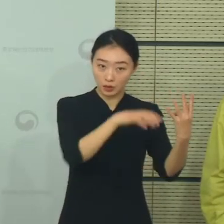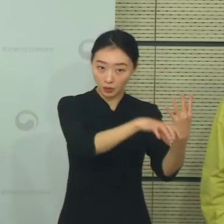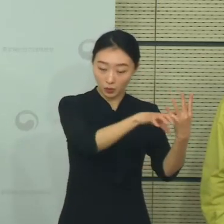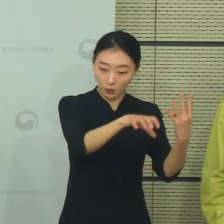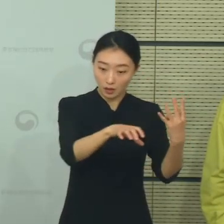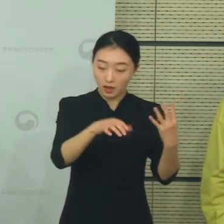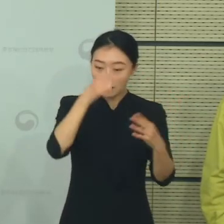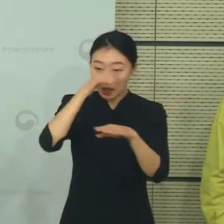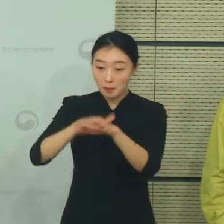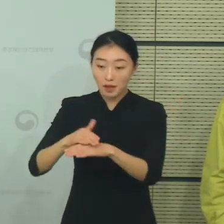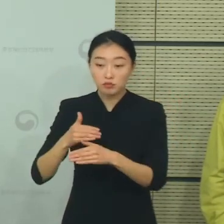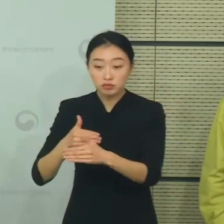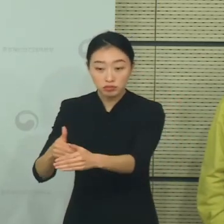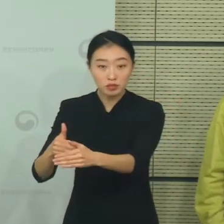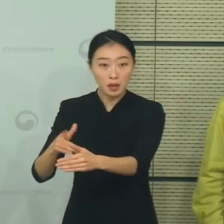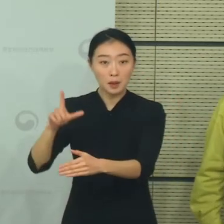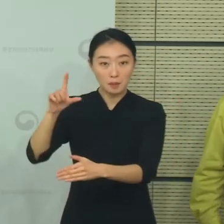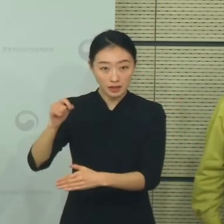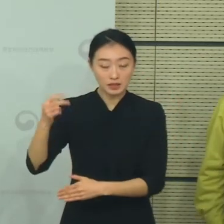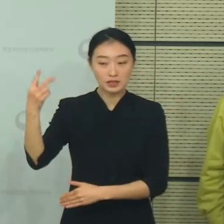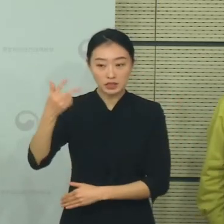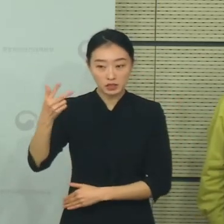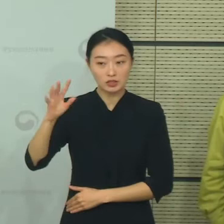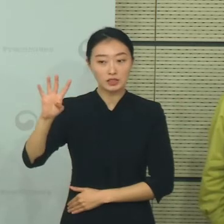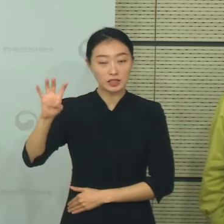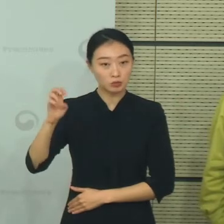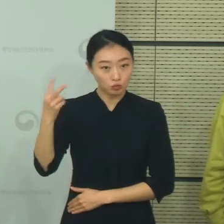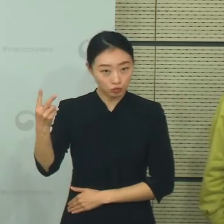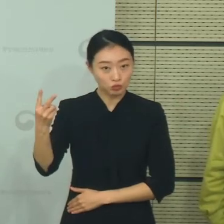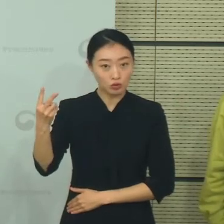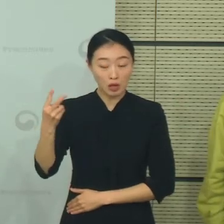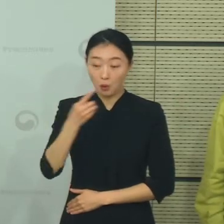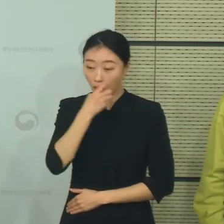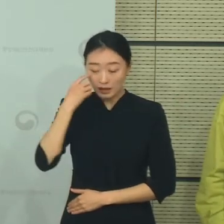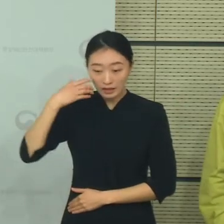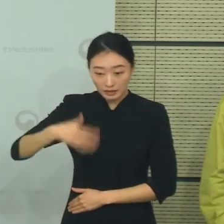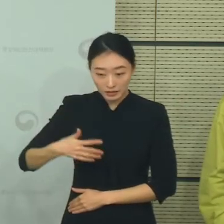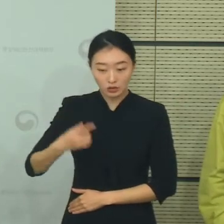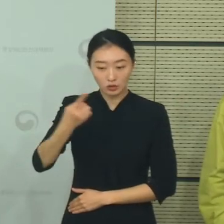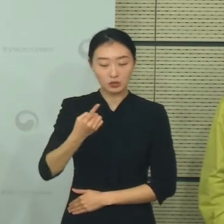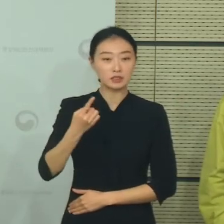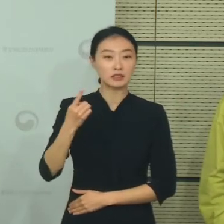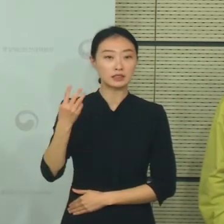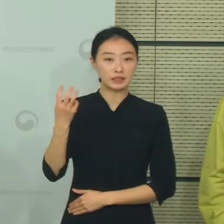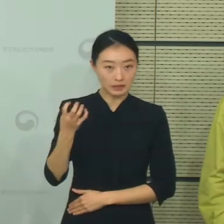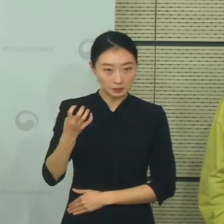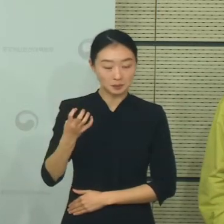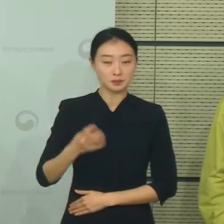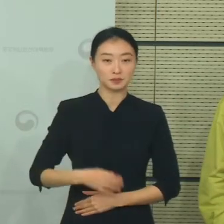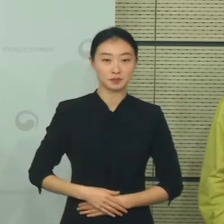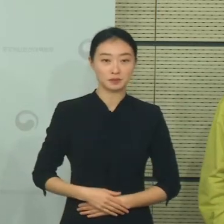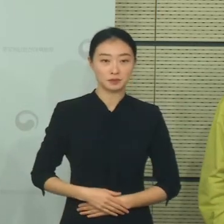진행하고 있는 것이 17,042, 미확인된 것이 1,472고요.